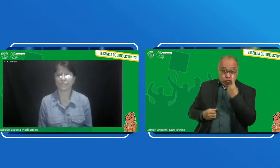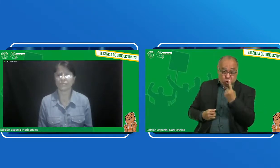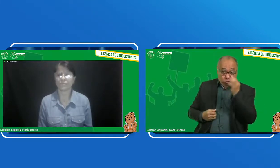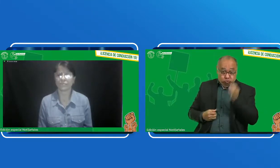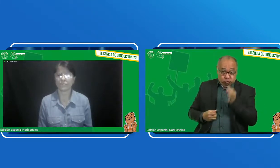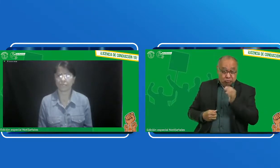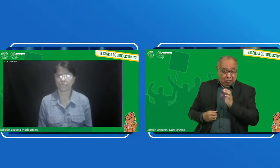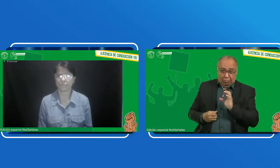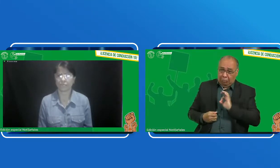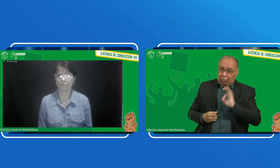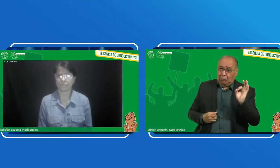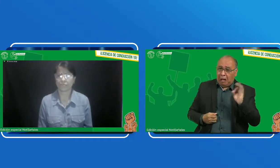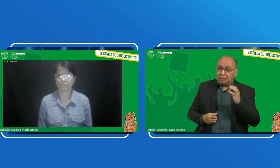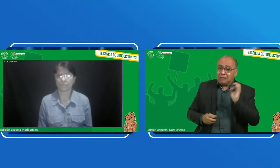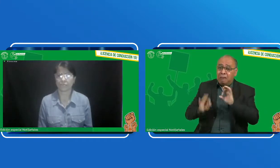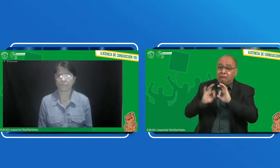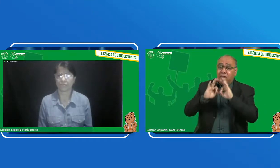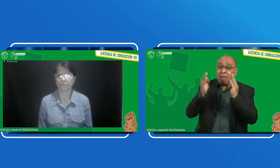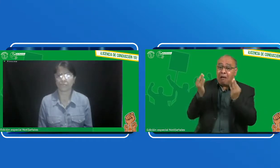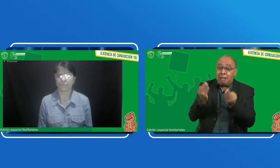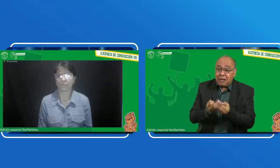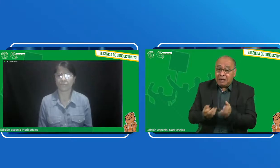mi automóvil propio,